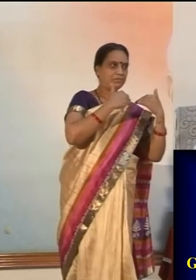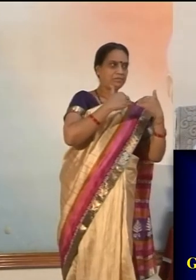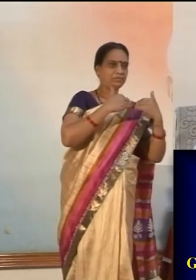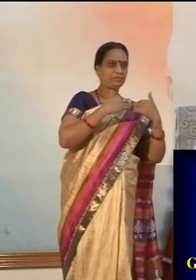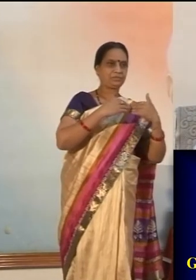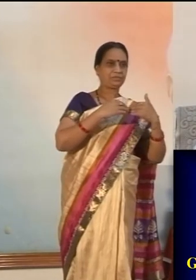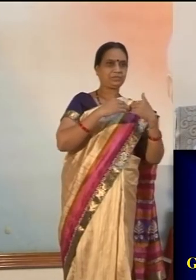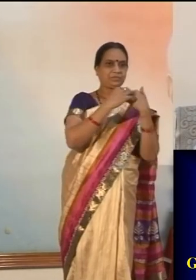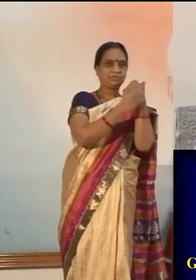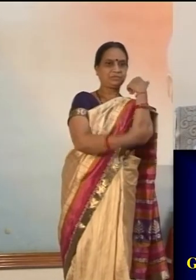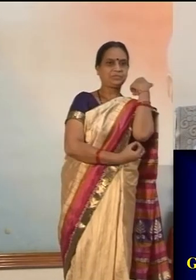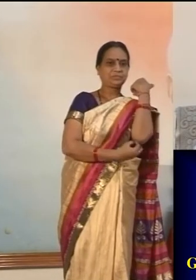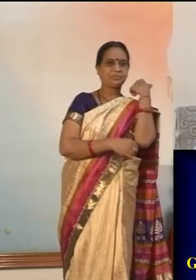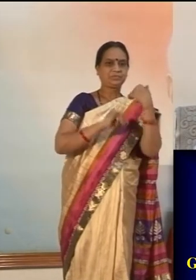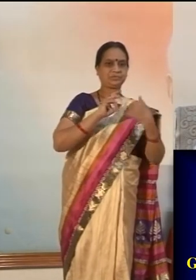कुछ गांव के लोग